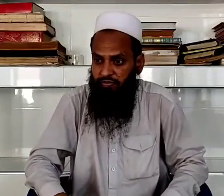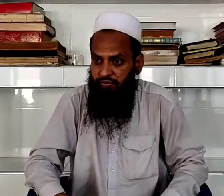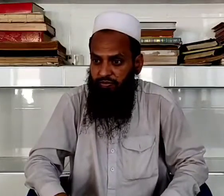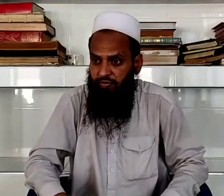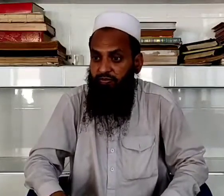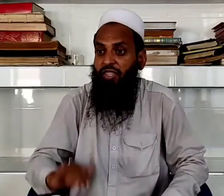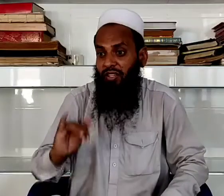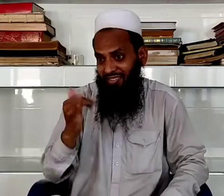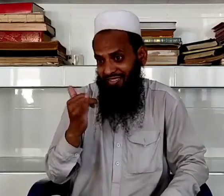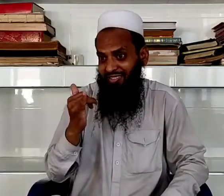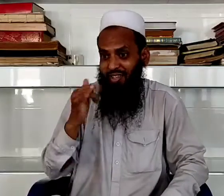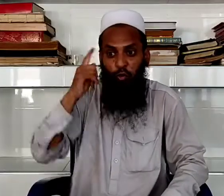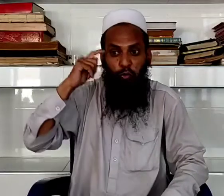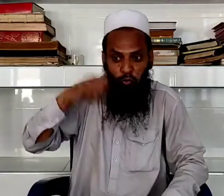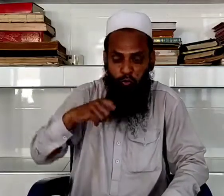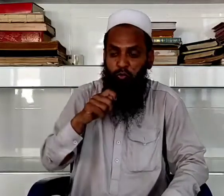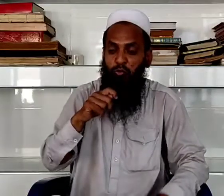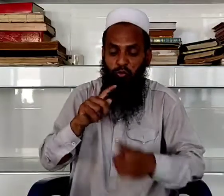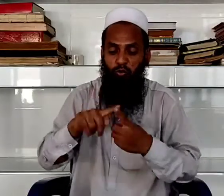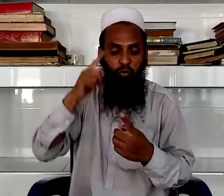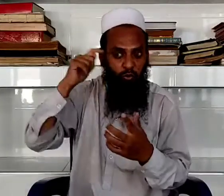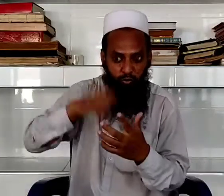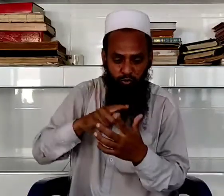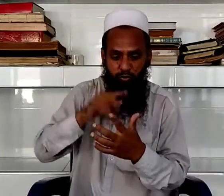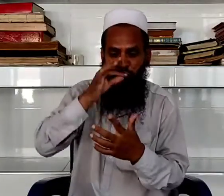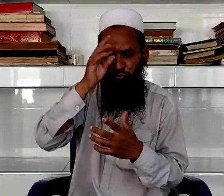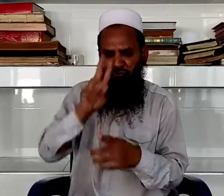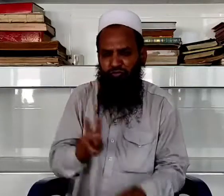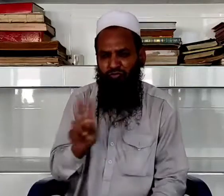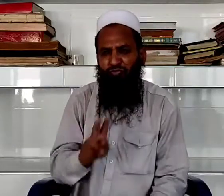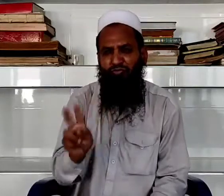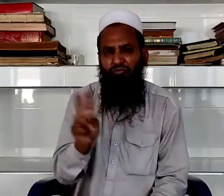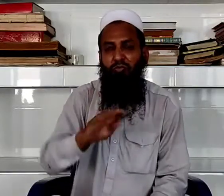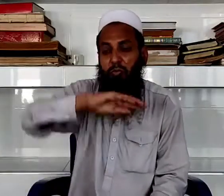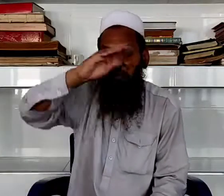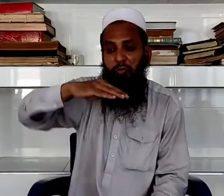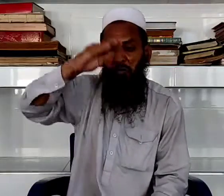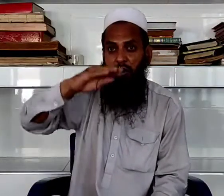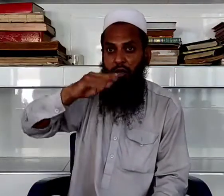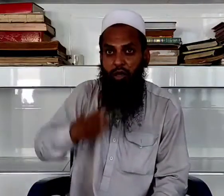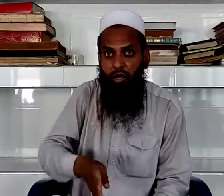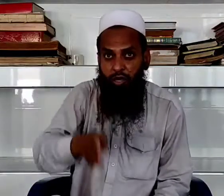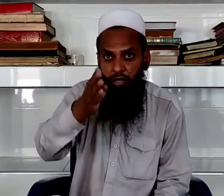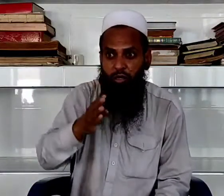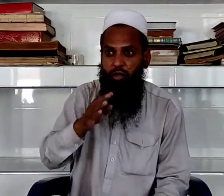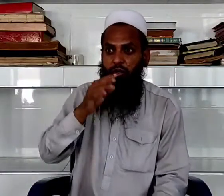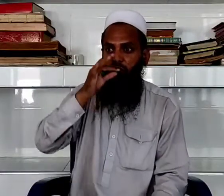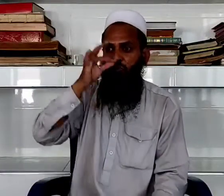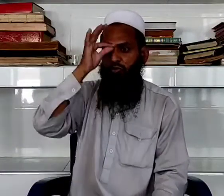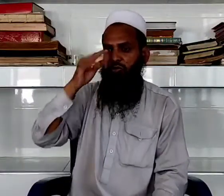ਹੈ। ਇਸੇ ਤਰ੍ਹਾਂ ਜਨਾਬੇ ਅਲੀ ਬਿਨ ਮੁਰਤਜ਼ਾ ਰਜ਼ੀ ਅੱਲਾਹੁ ਤਾਲਾ ਅਨਹੁ ਦੀ ਇੱਕ ਬੇਟੀ ਦਾ ਨਾਮ ਉਮੁਲ ਹਸਨ ਹੈ, ਇੱਕ ਬੇਟੀ ਦਾ ਨਾਮ ਰਵਾਇਲਾ